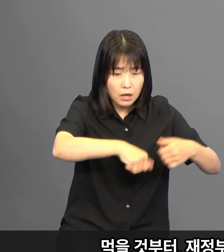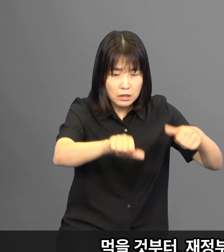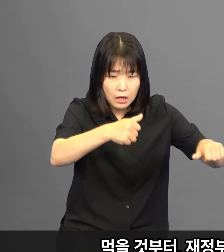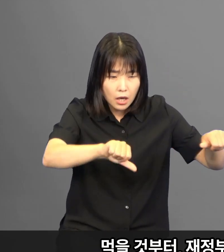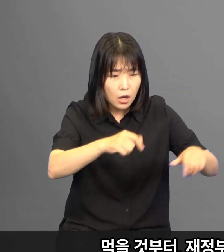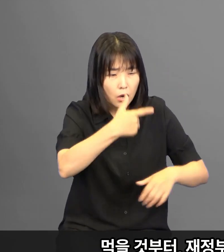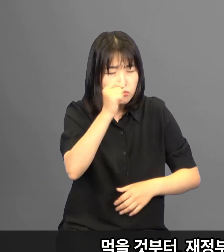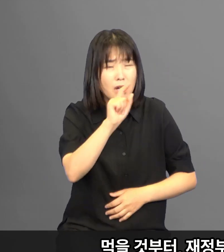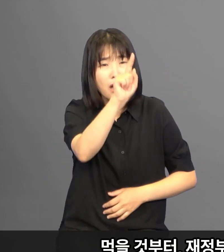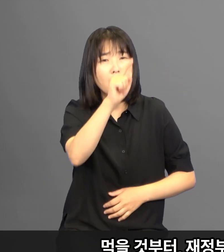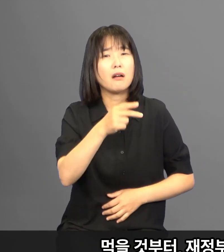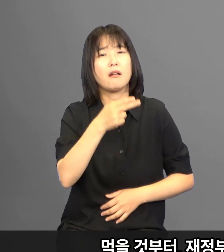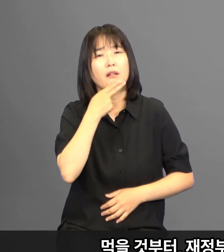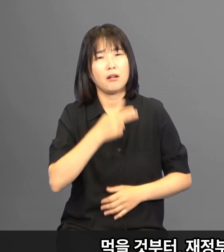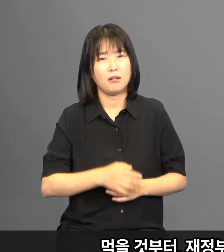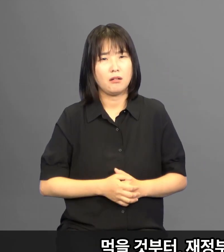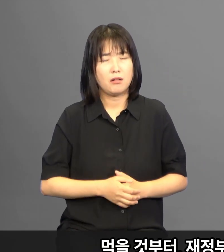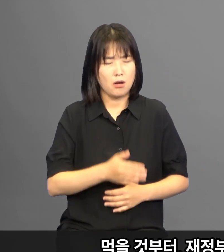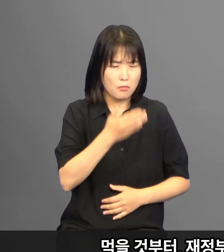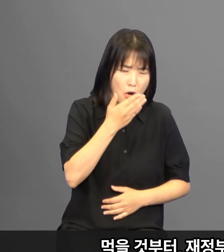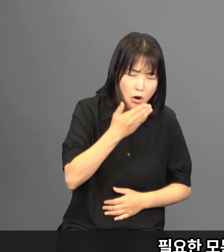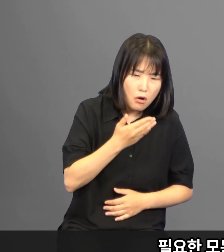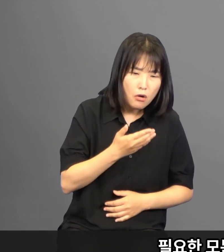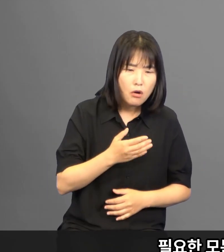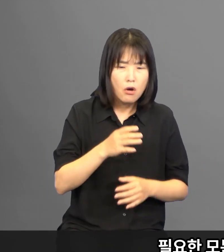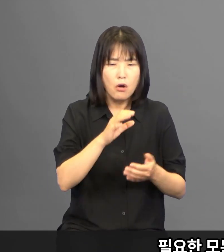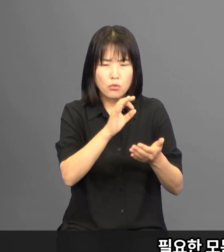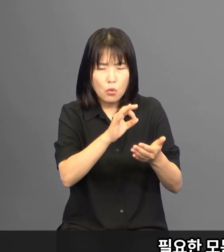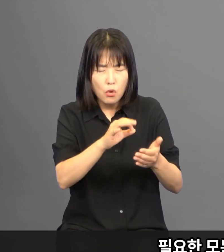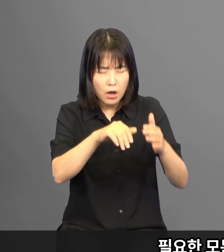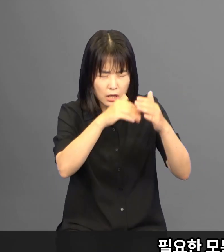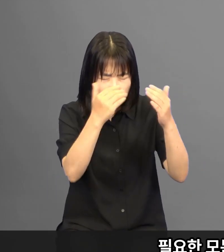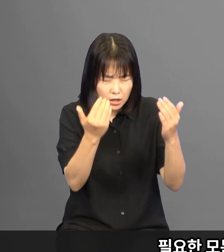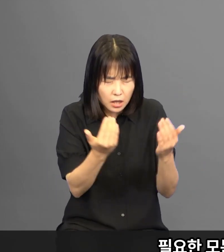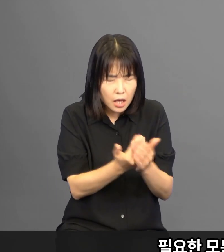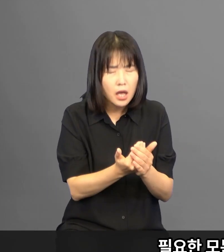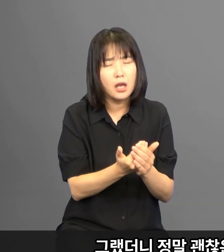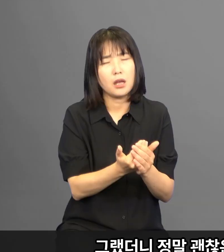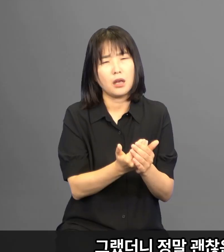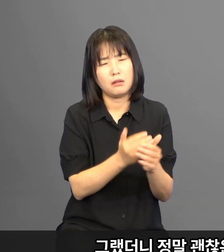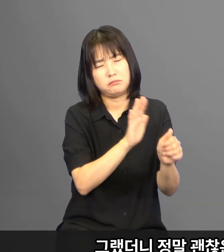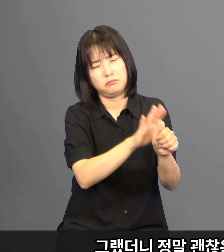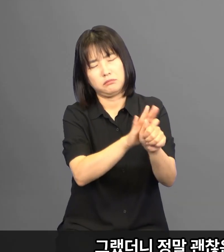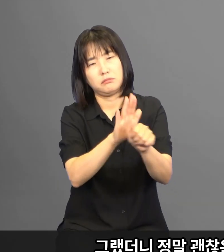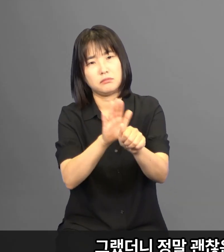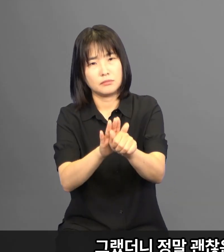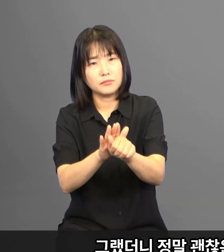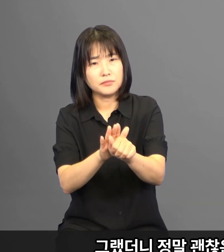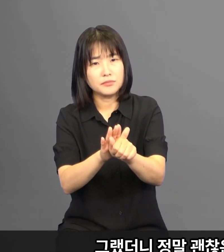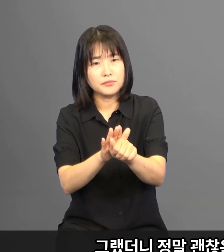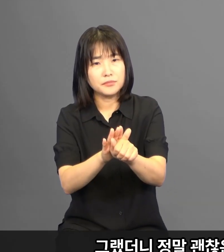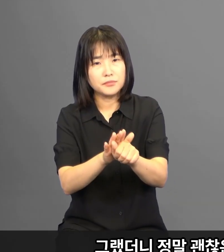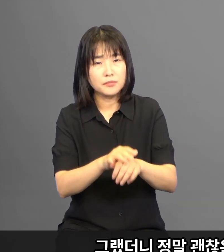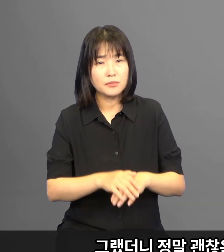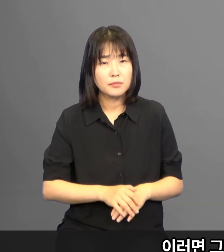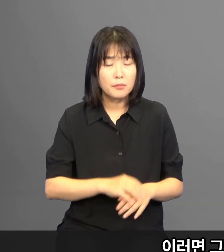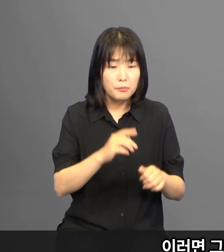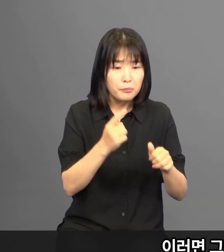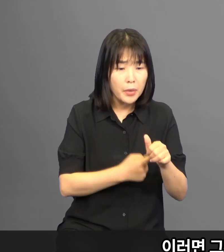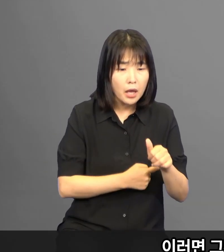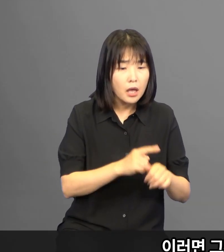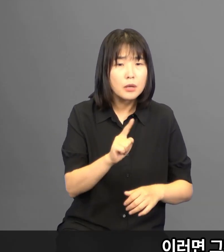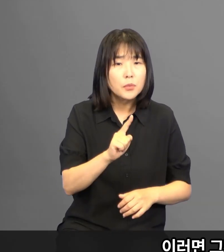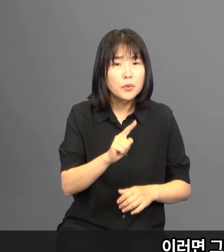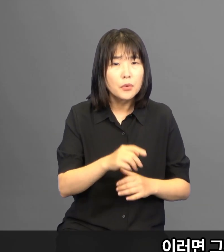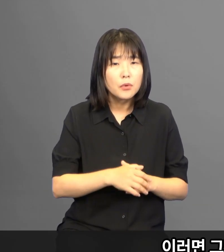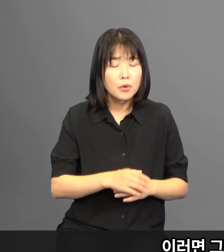것부터 재정부터 해서 도와준 사람부터 해서 필요한 모든 것을 다 해줬죠. 그랬더니 정말 괜찮은 아이들이 자라났습니까? 여러분,